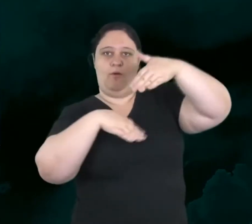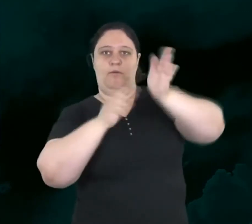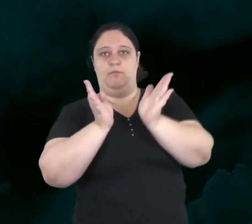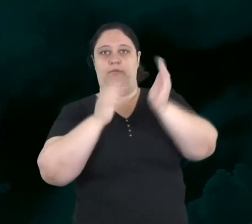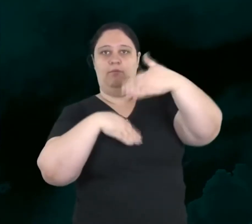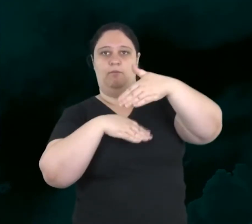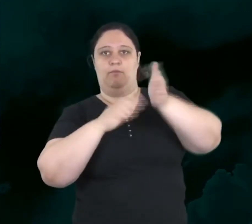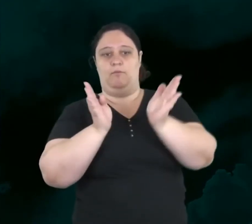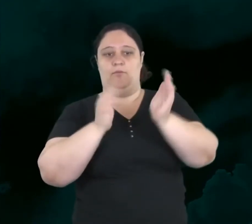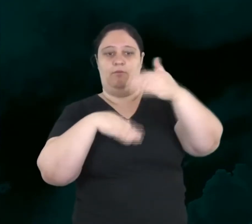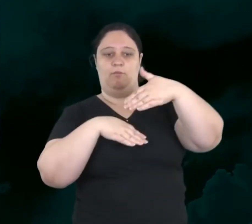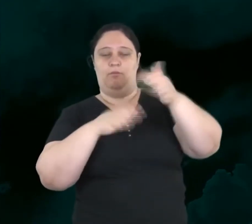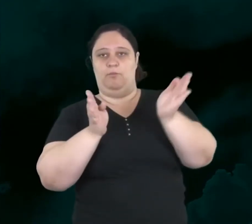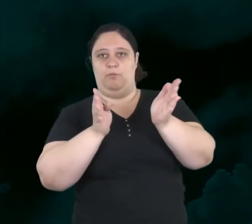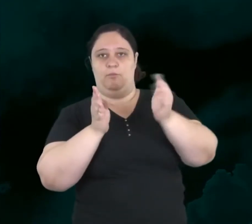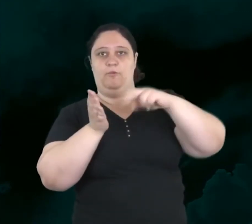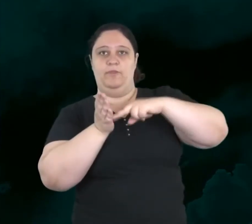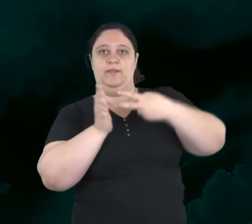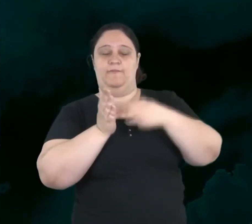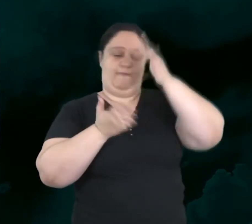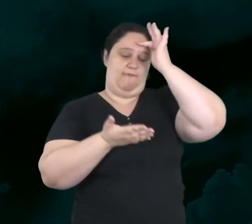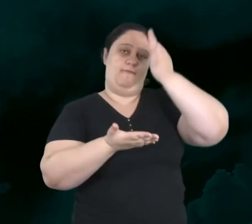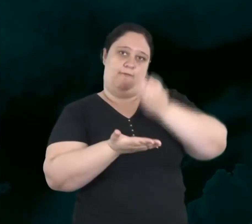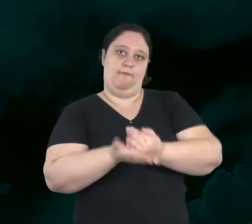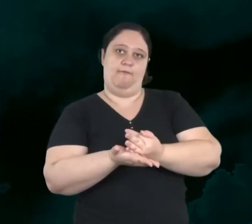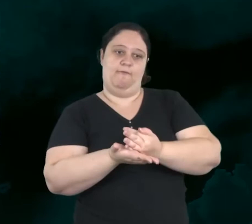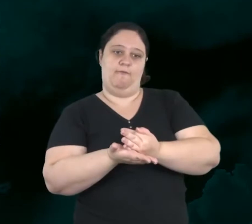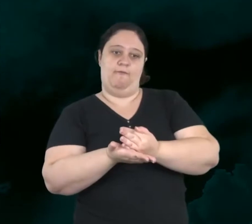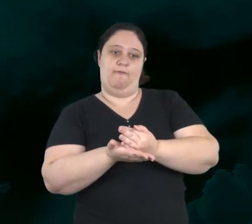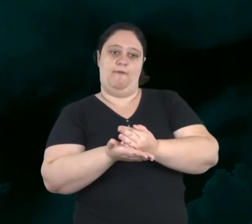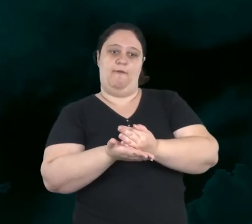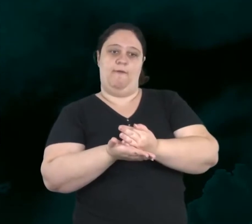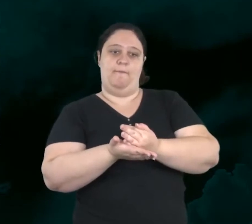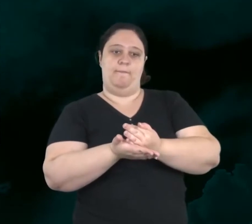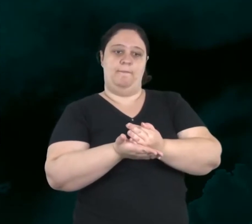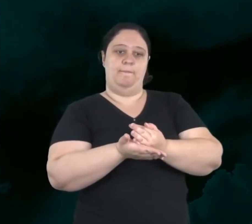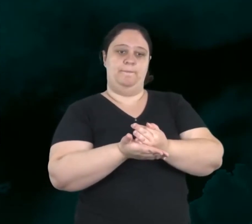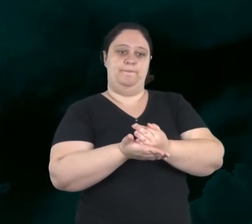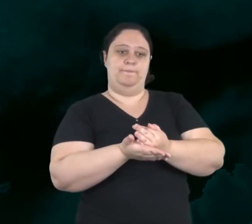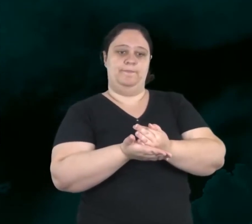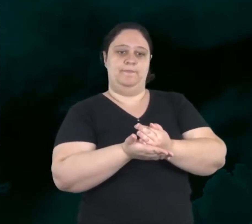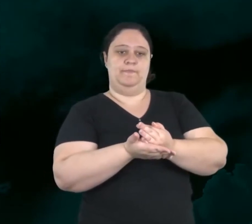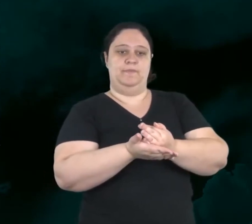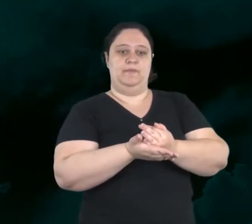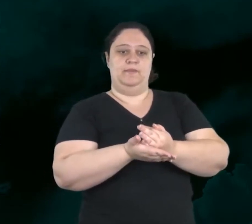né, da fé objetiva, tá? E essa palavra